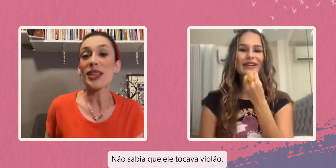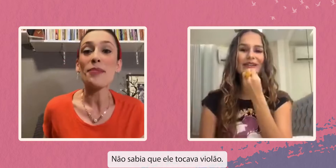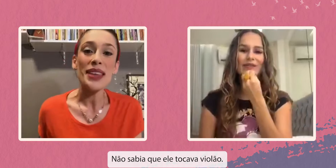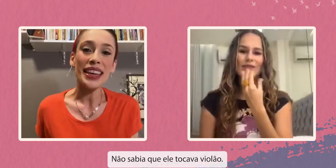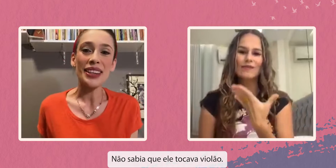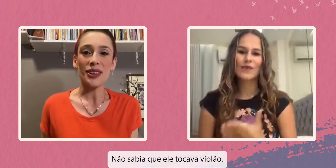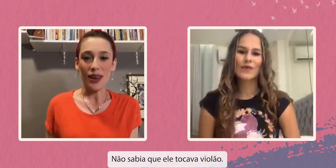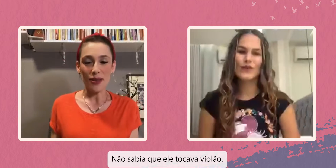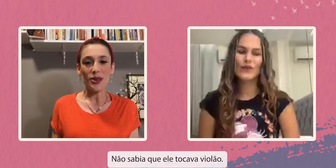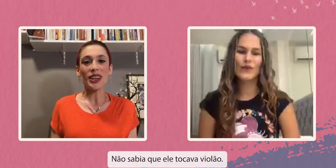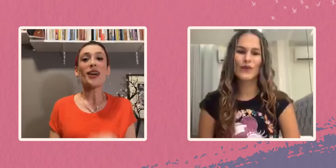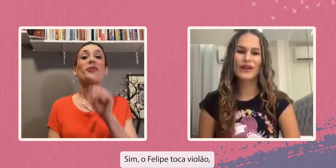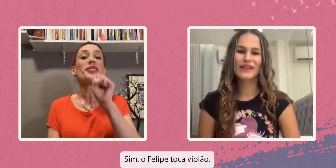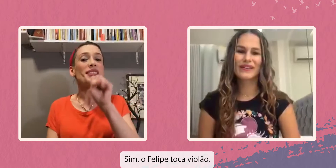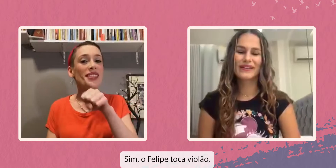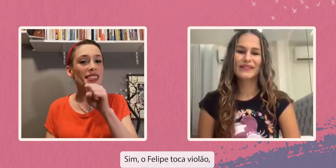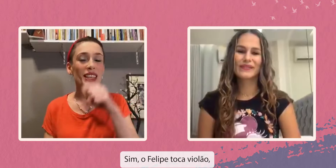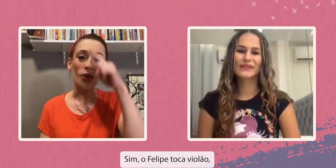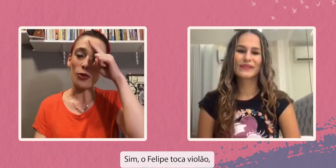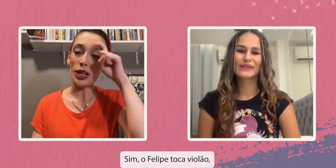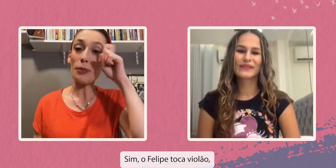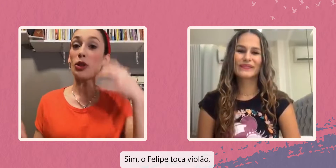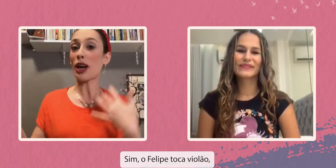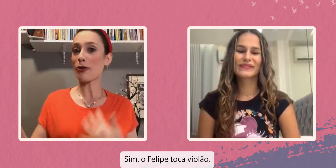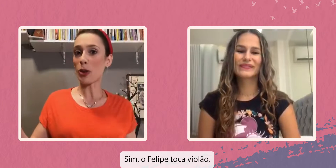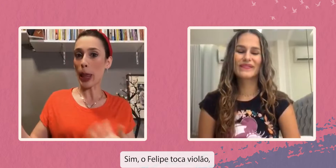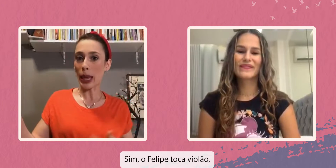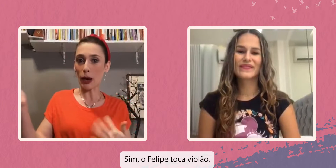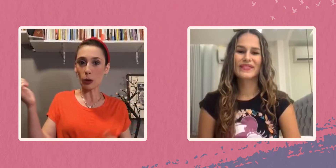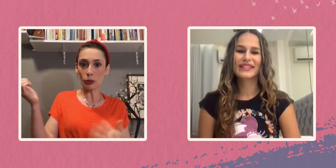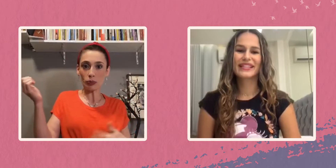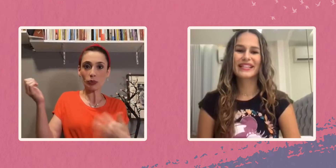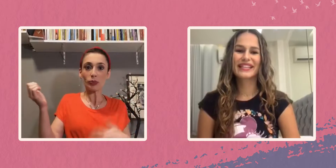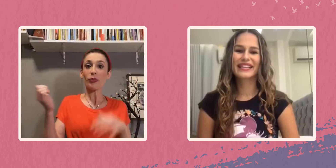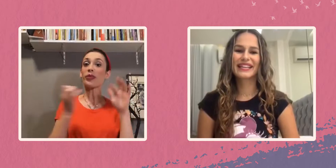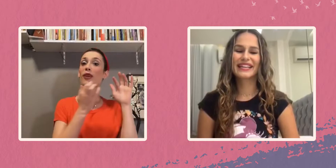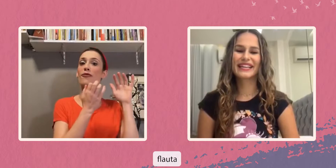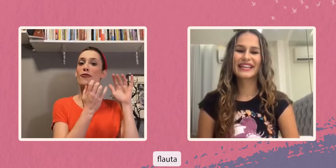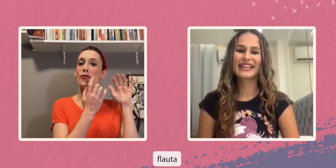Não sabia que ele tocava violão. Sim, o Felipe toca violão,